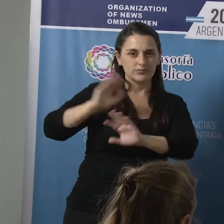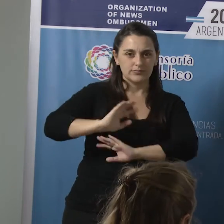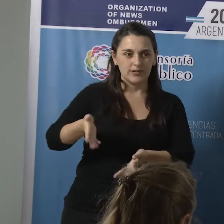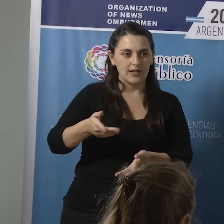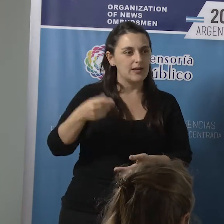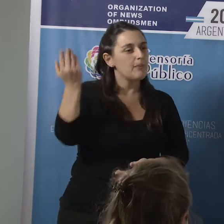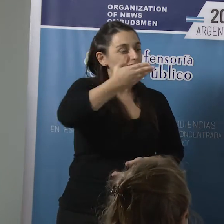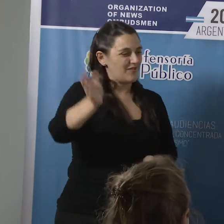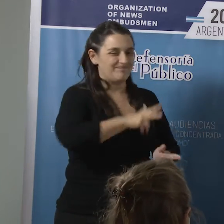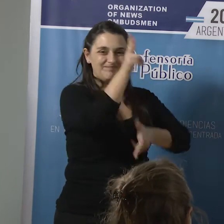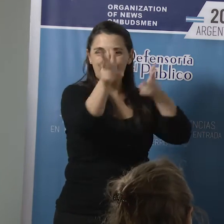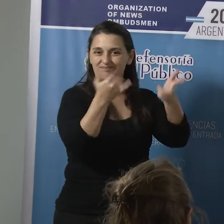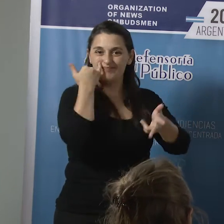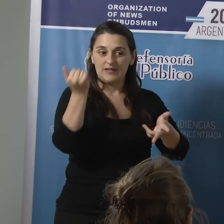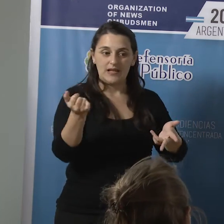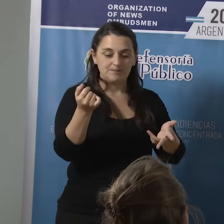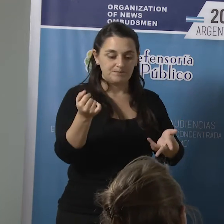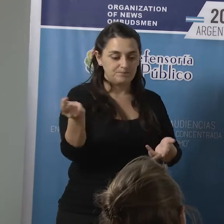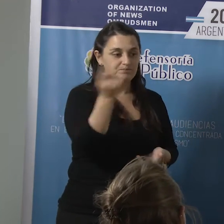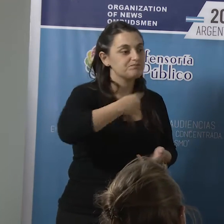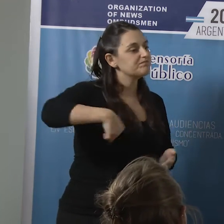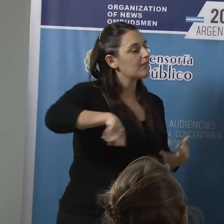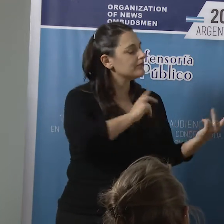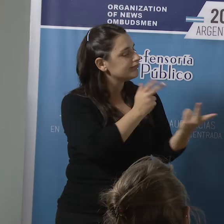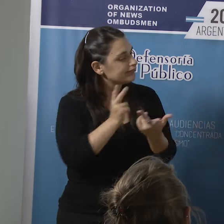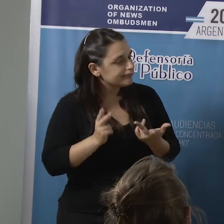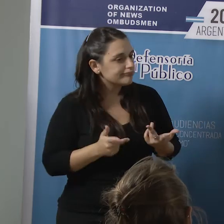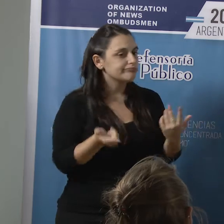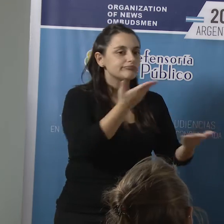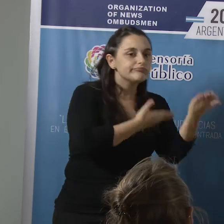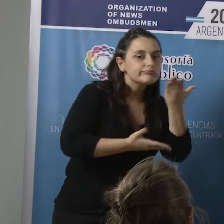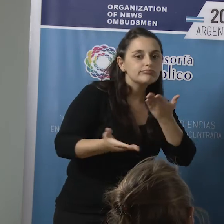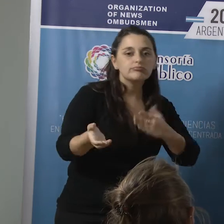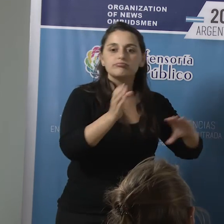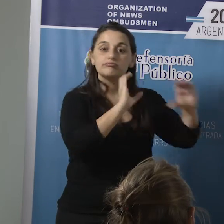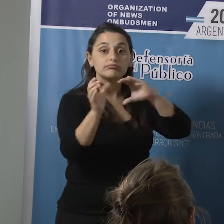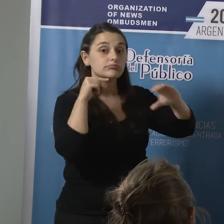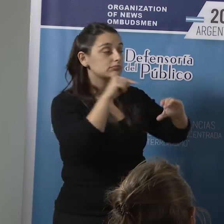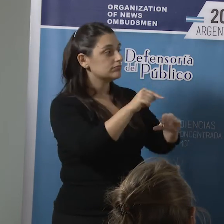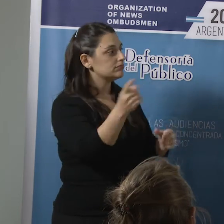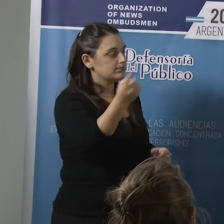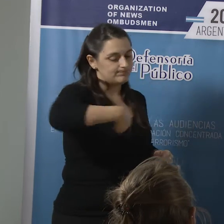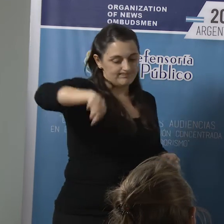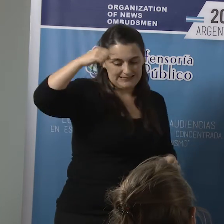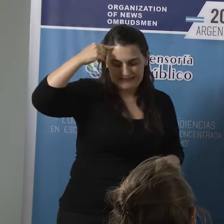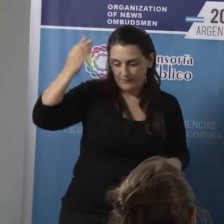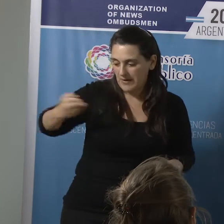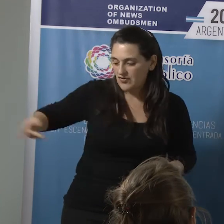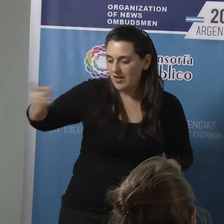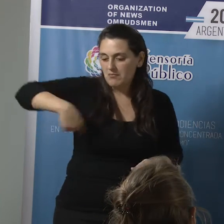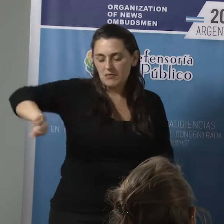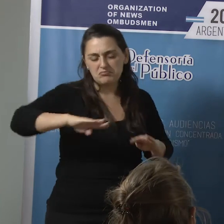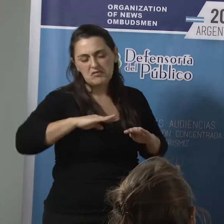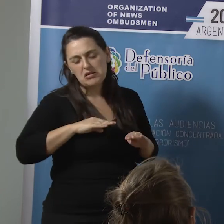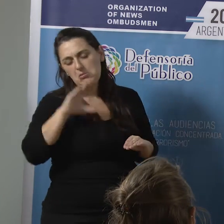sus exposiciones. Después de plantearlo, hablarlo con varias personas que tienen que ver con esto, no creemos que sea una apatía de parte de los